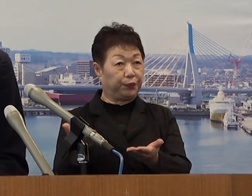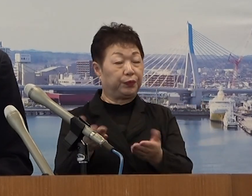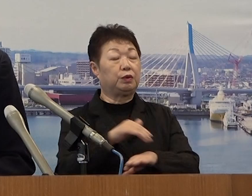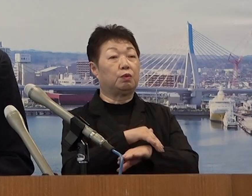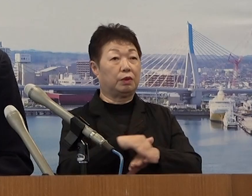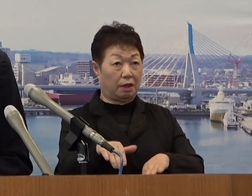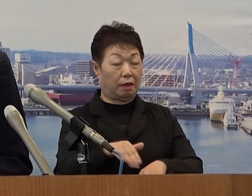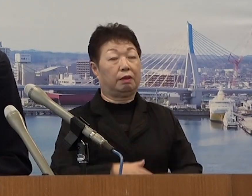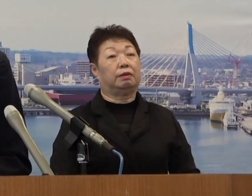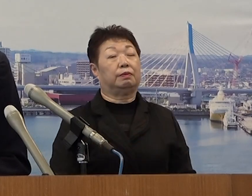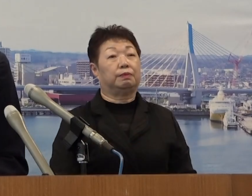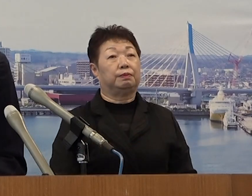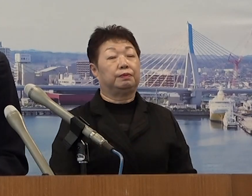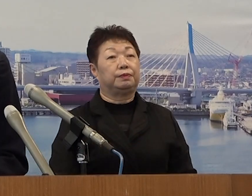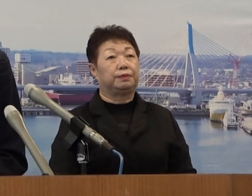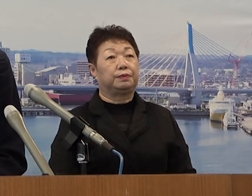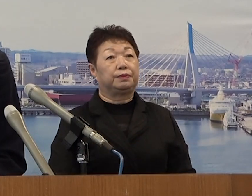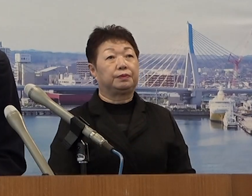たしました。